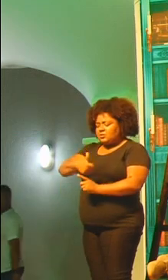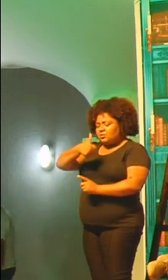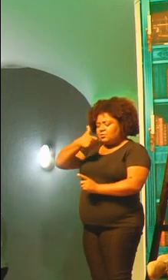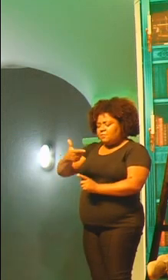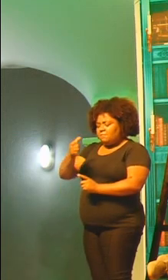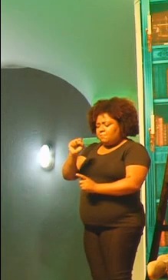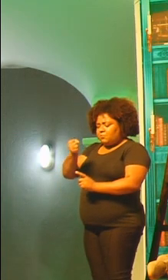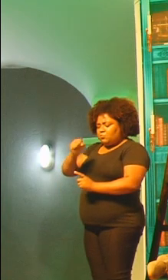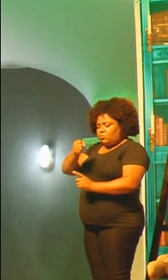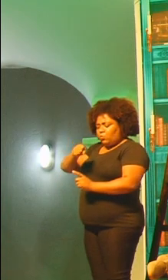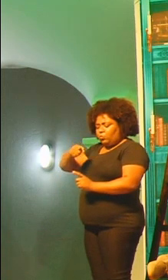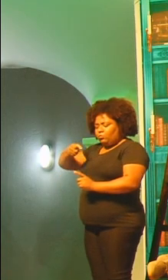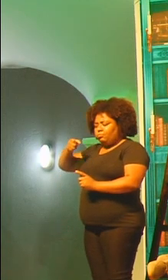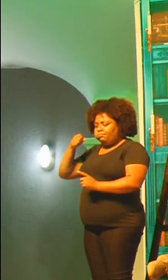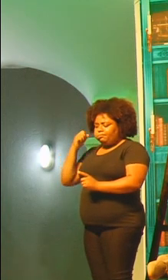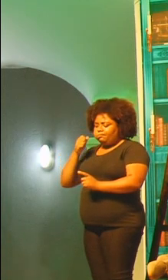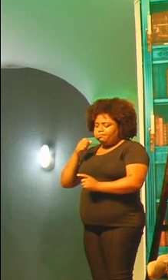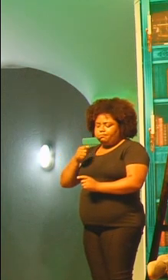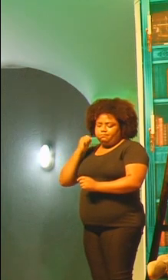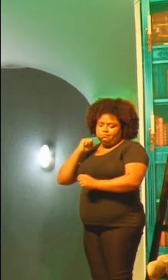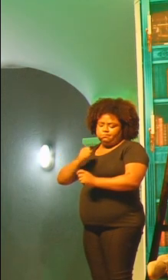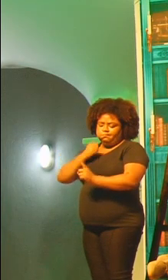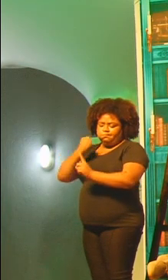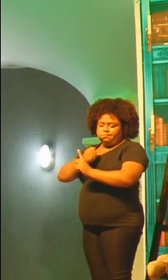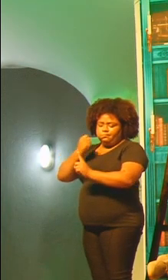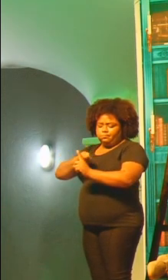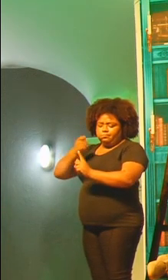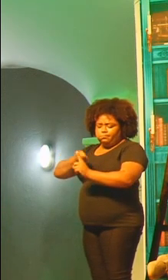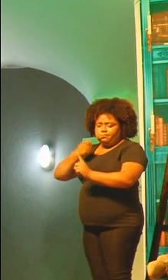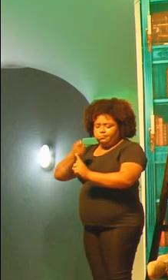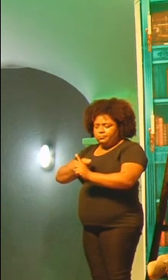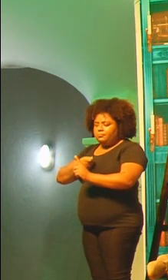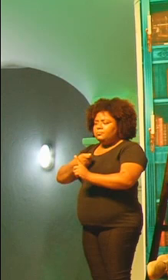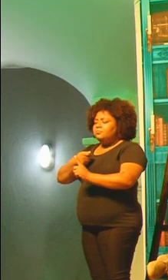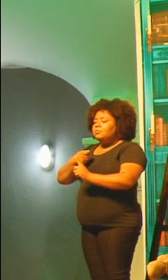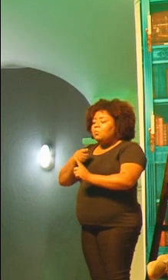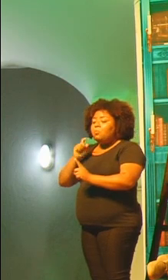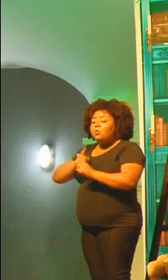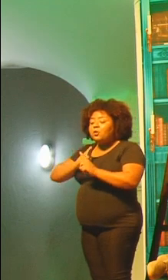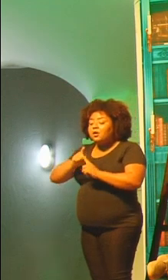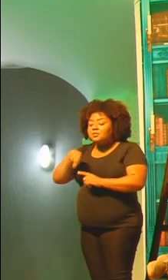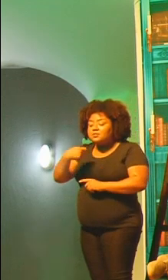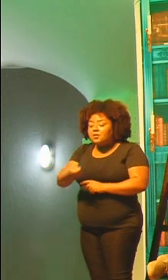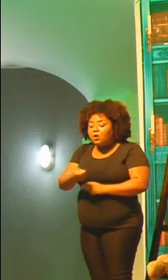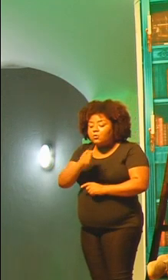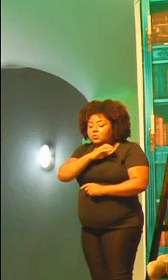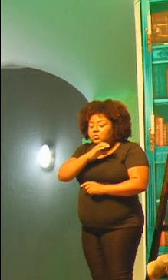ser cristão. Sua mãe, que assistia a tudo, gritava para ele: "Morra como um